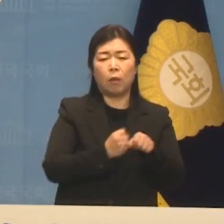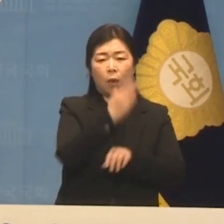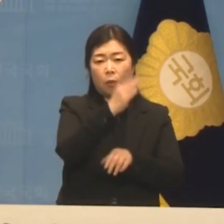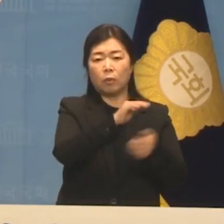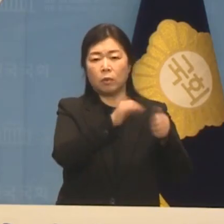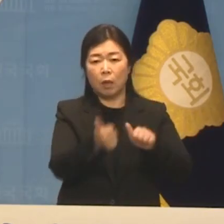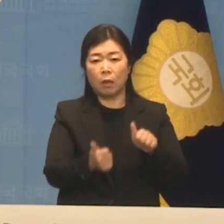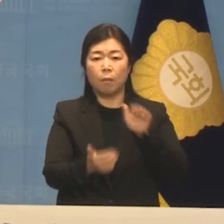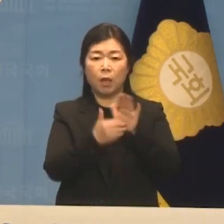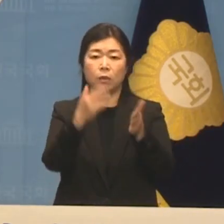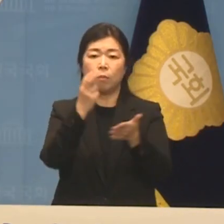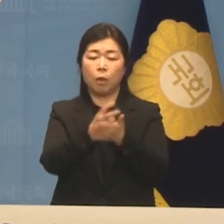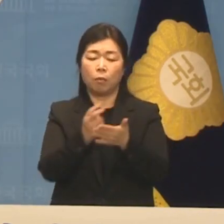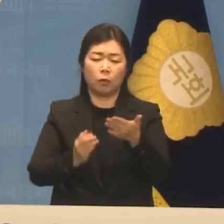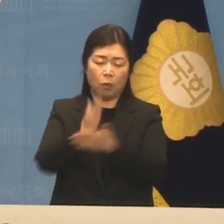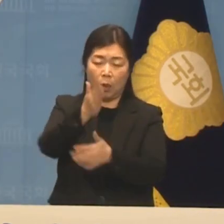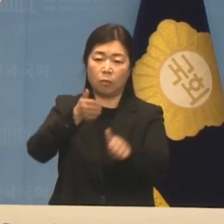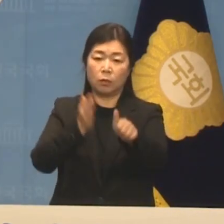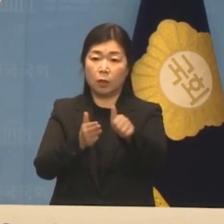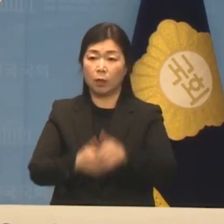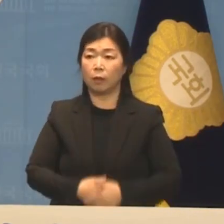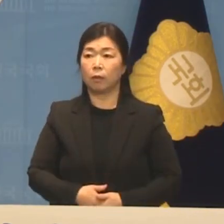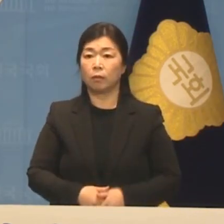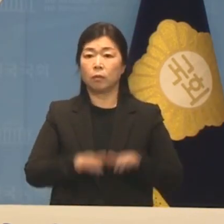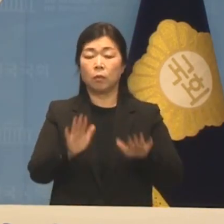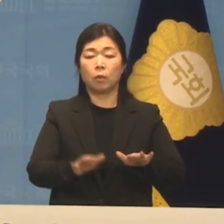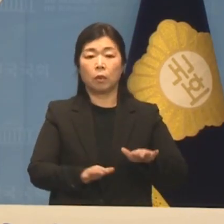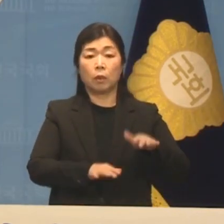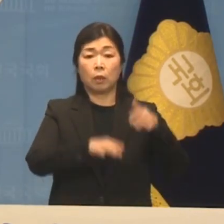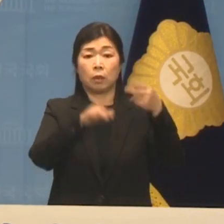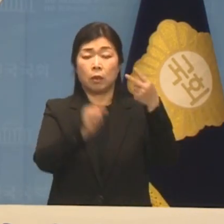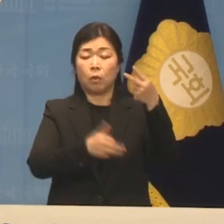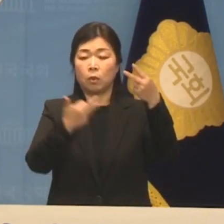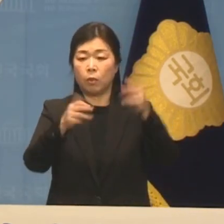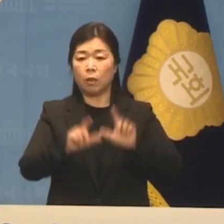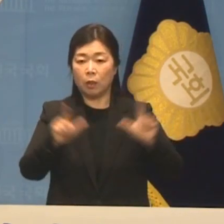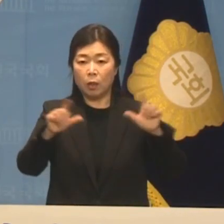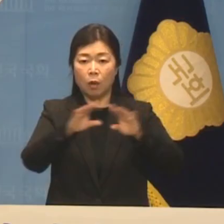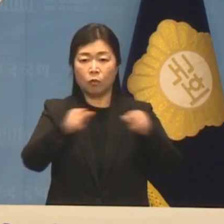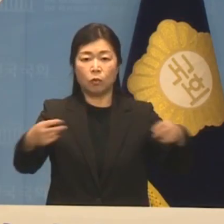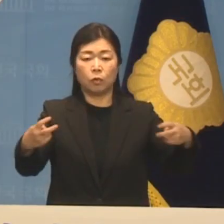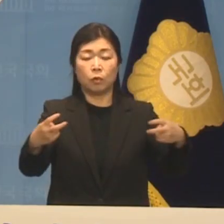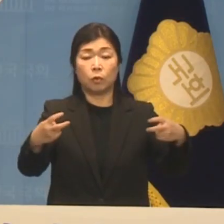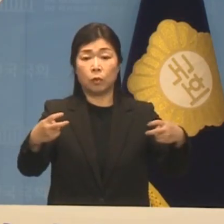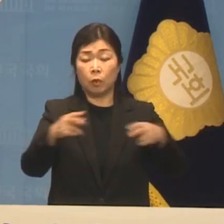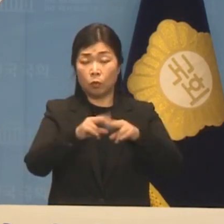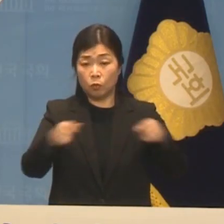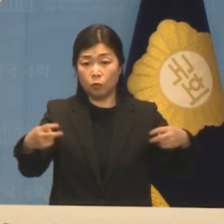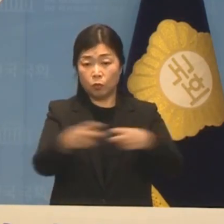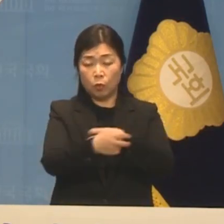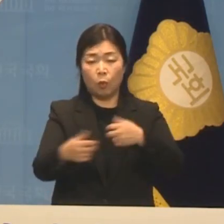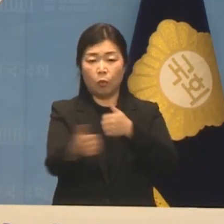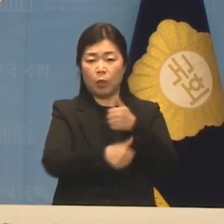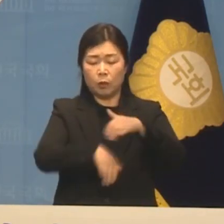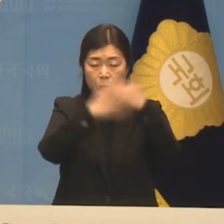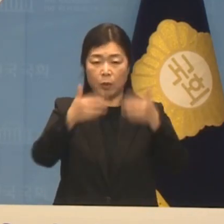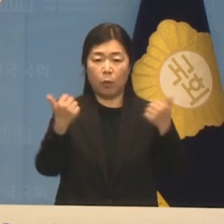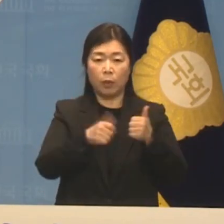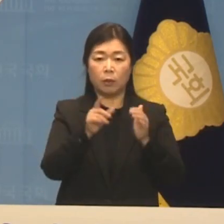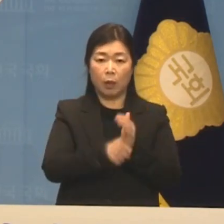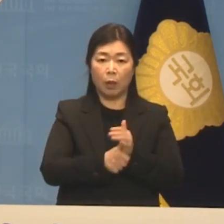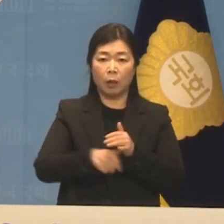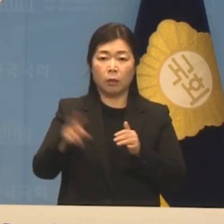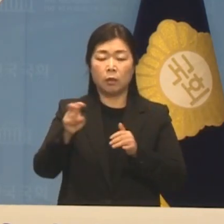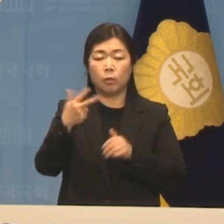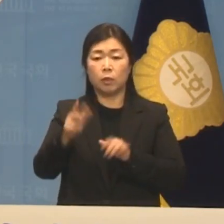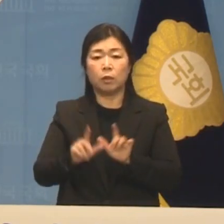통과를 촉구합니다. 오는 18일 국토위 전체회의, 26일 법안 심사 소위,